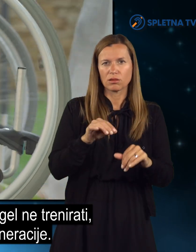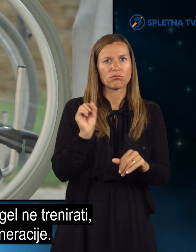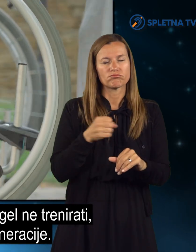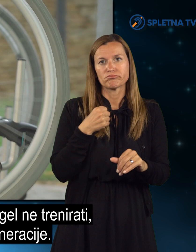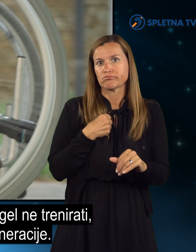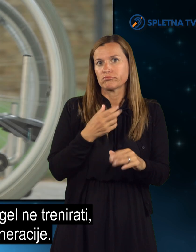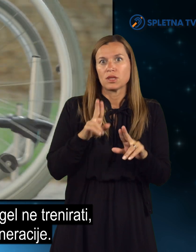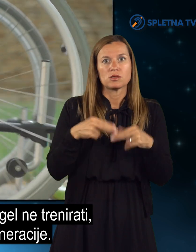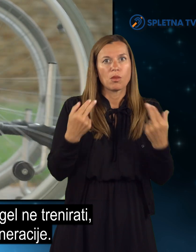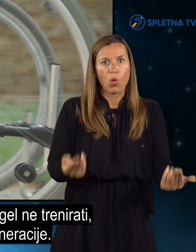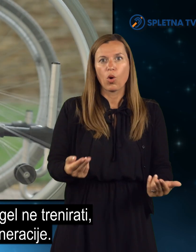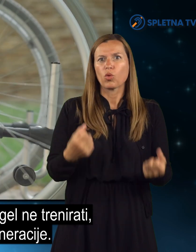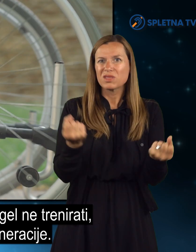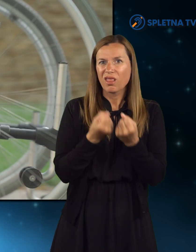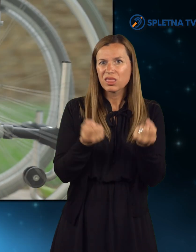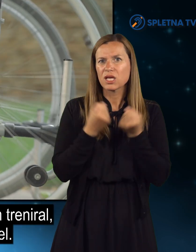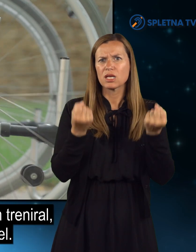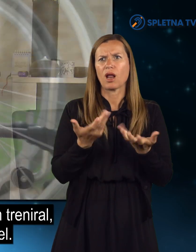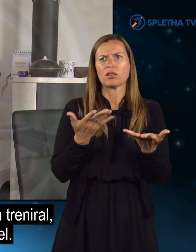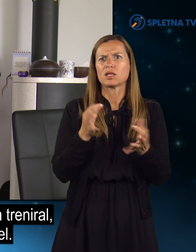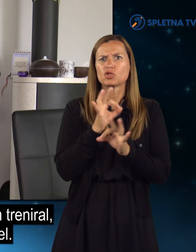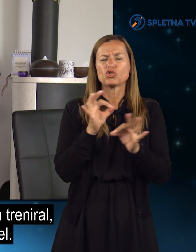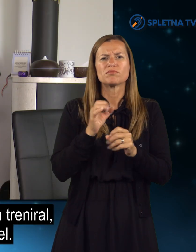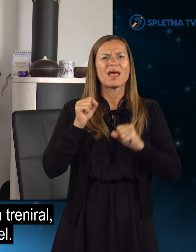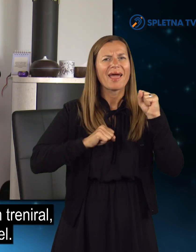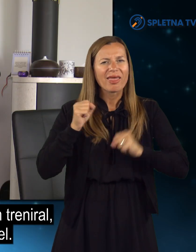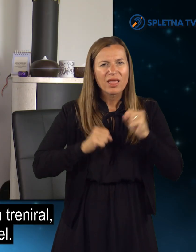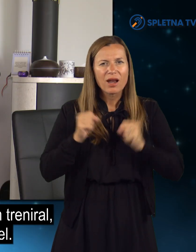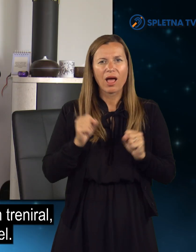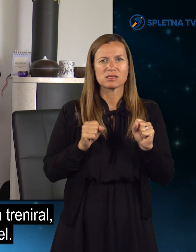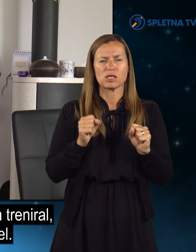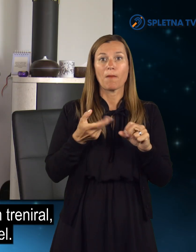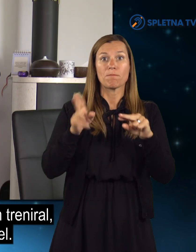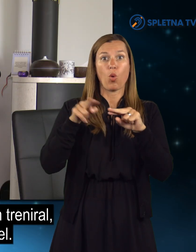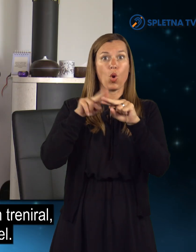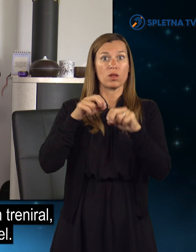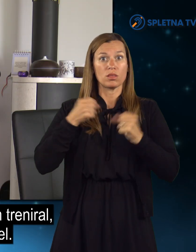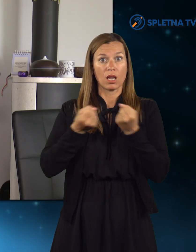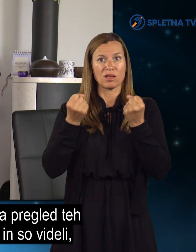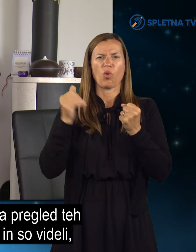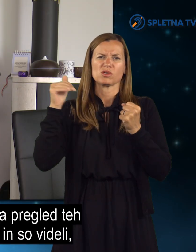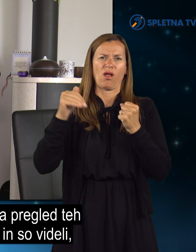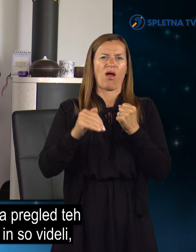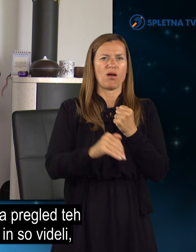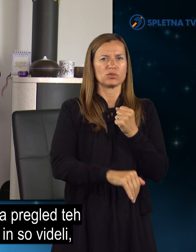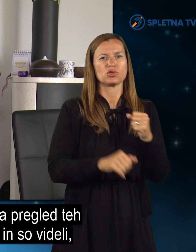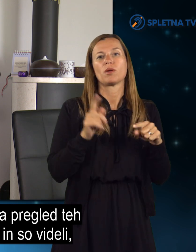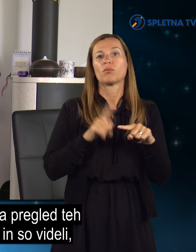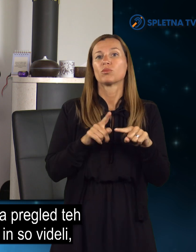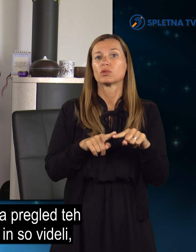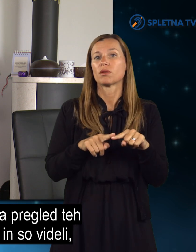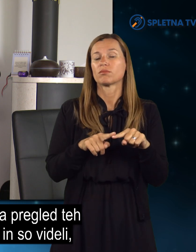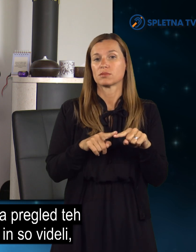mogel ne trenirati, ni bilo ne regeneracije in bolj, ko sem treniral, slabih je bilo. In potem sem šel za